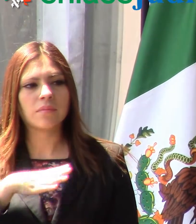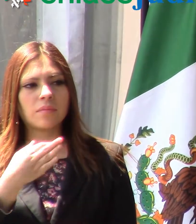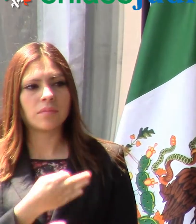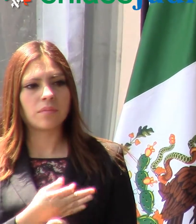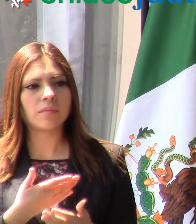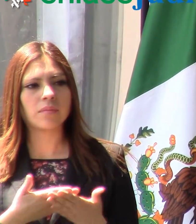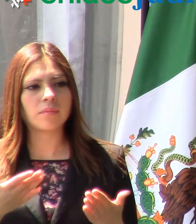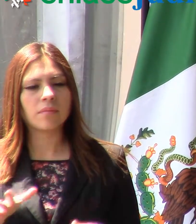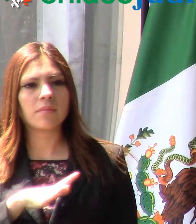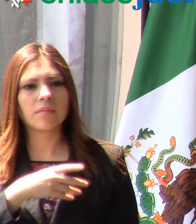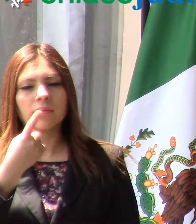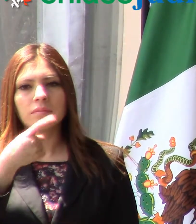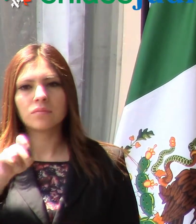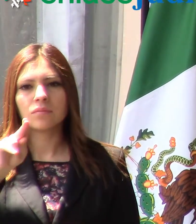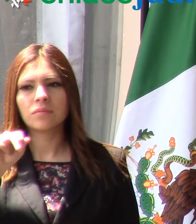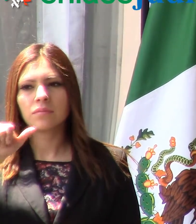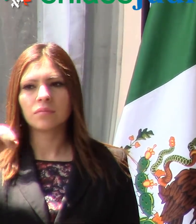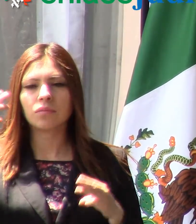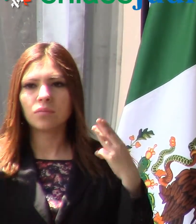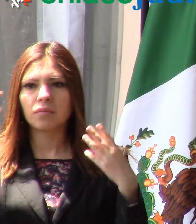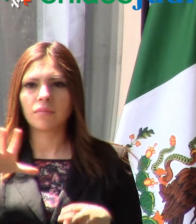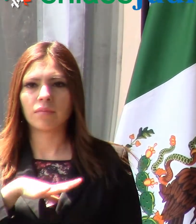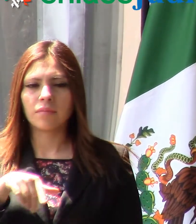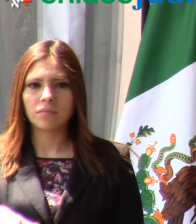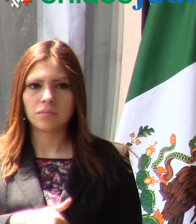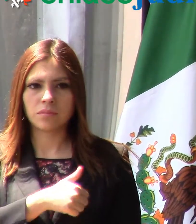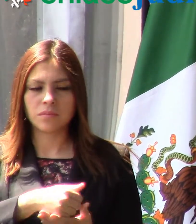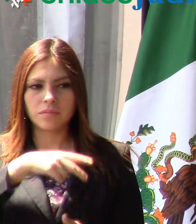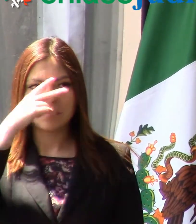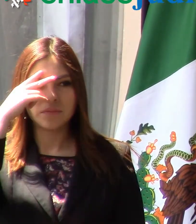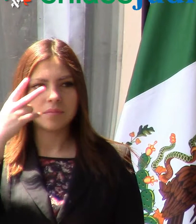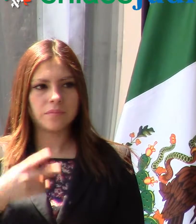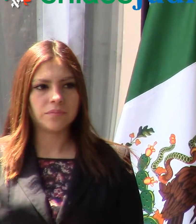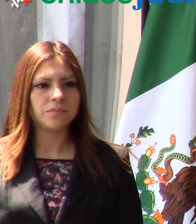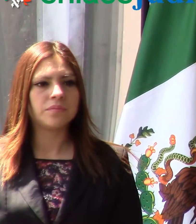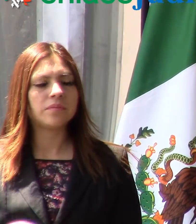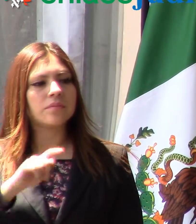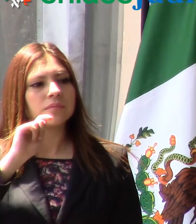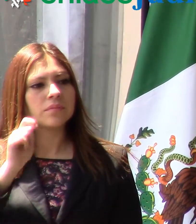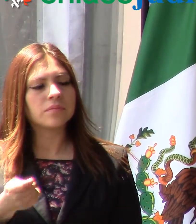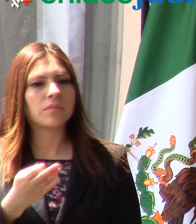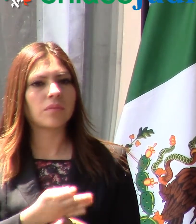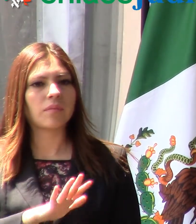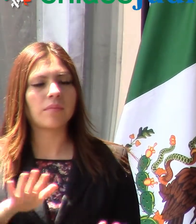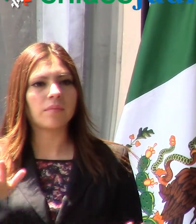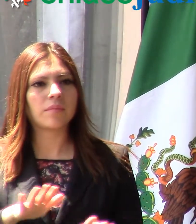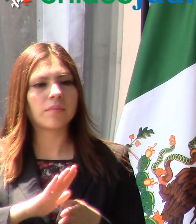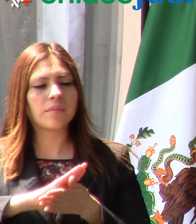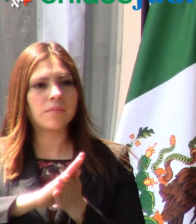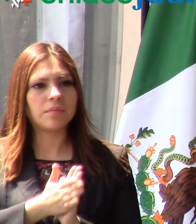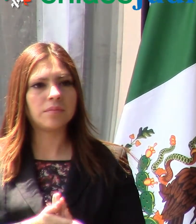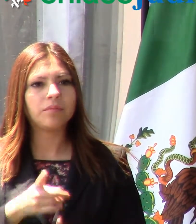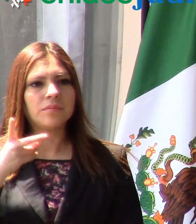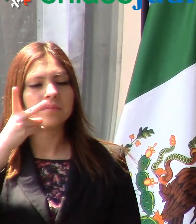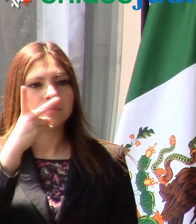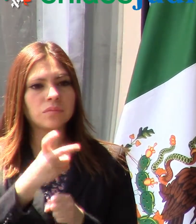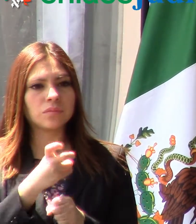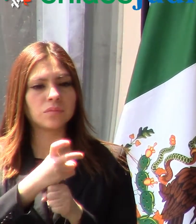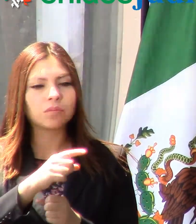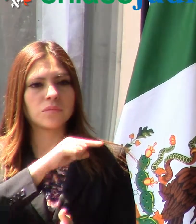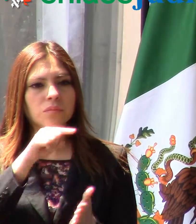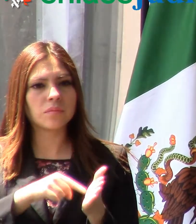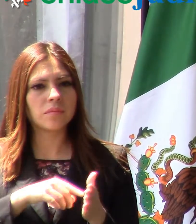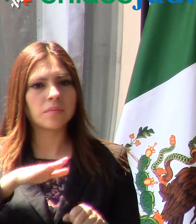los 186 museos existentes en la ciudad, lo que la han convertido en el segundo